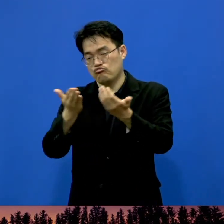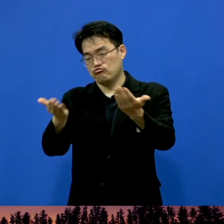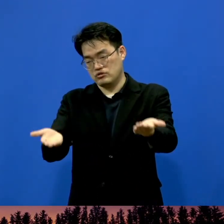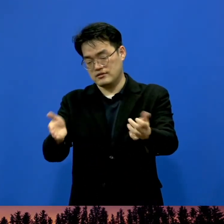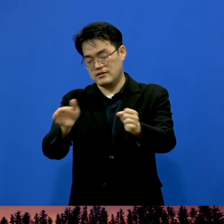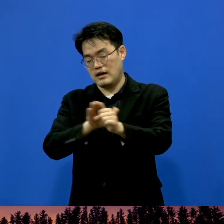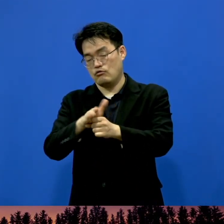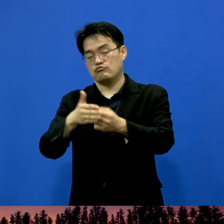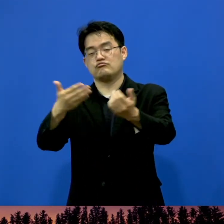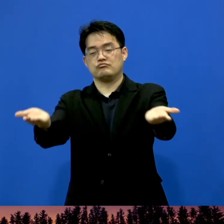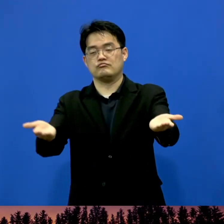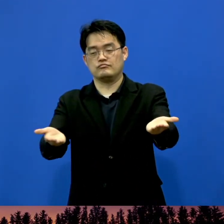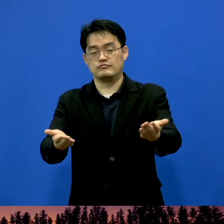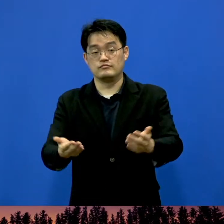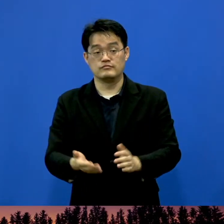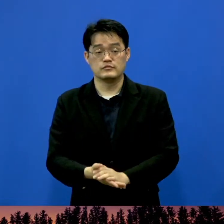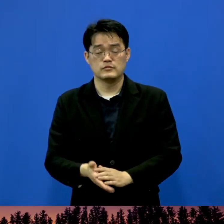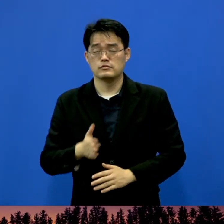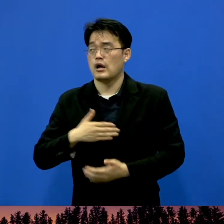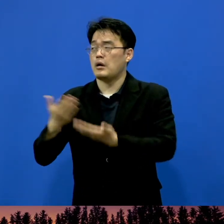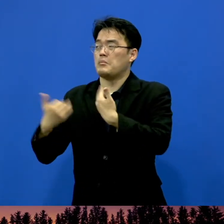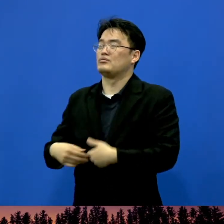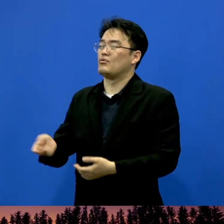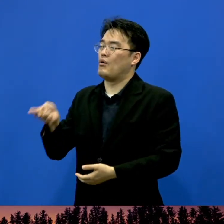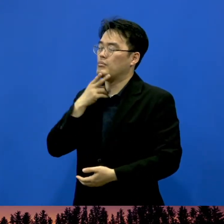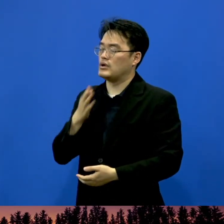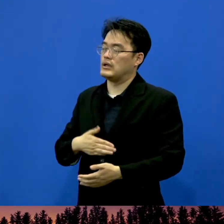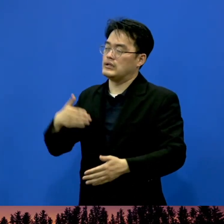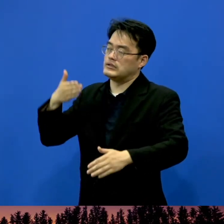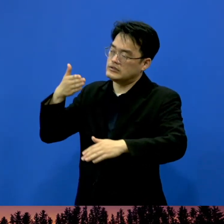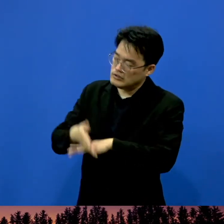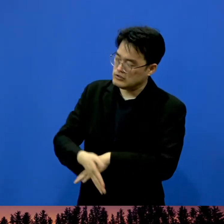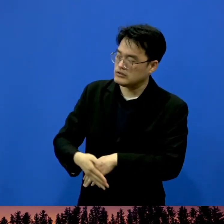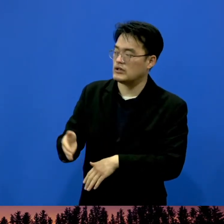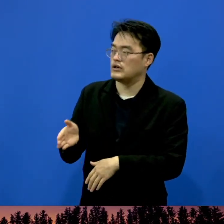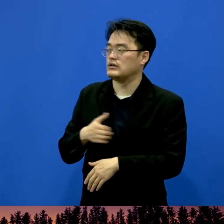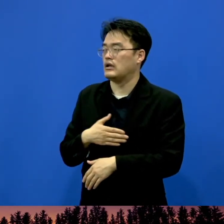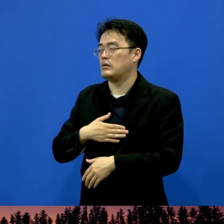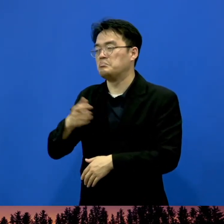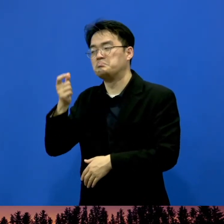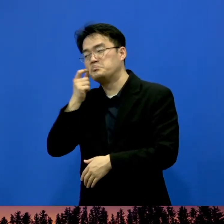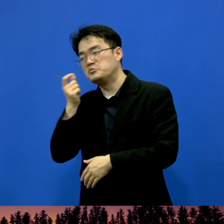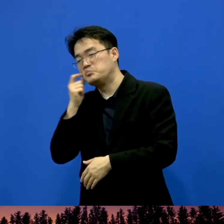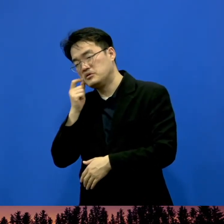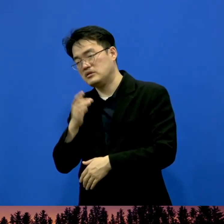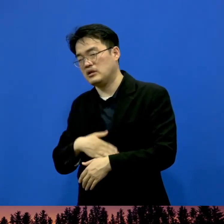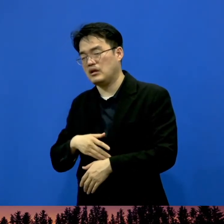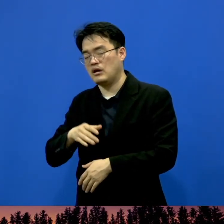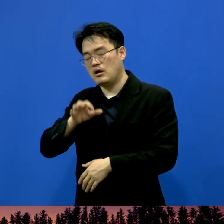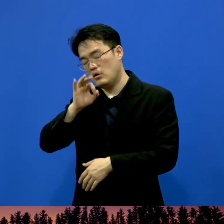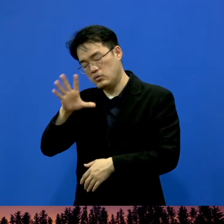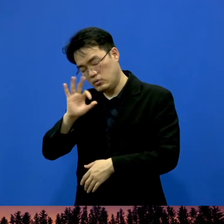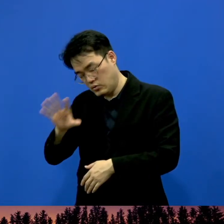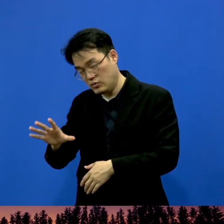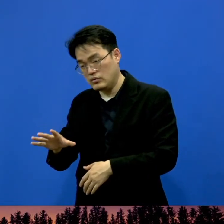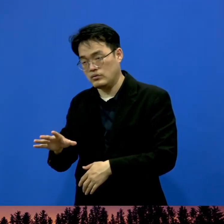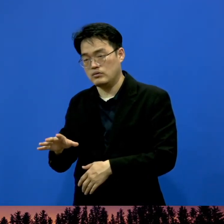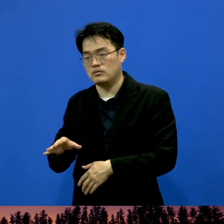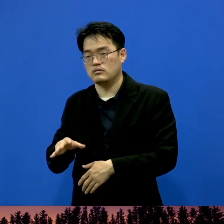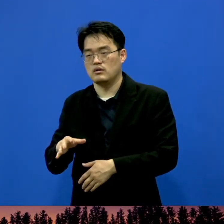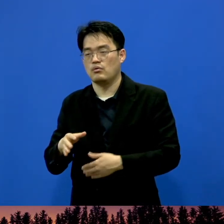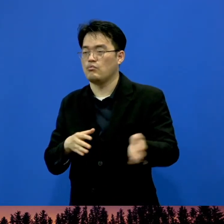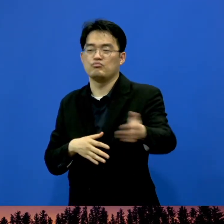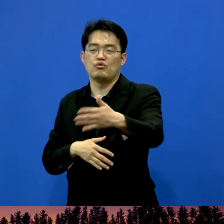여러분 나는 받은 게 없다. 나는 늦었다. 나는 아무것도 할 것이 없다라고 할 수 있는 사람은 여기 한 사람도 없어요.